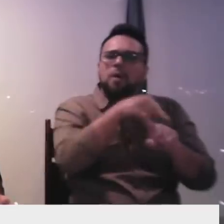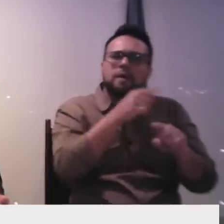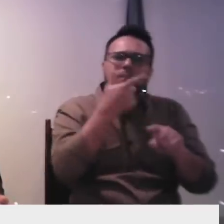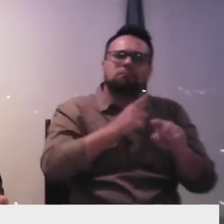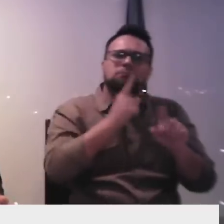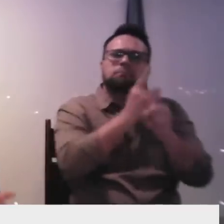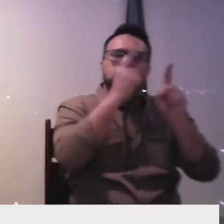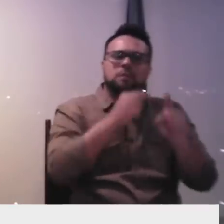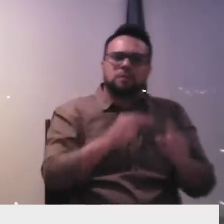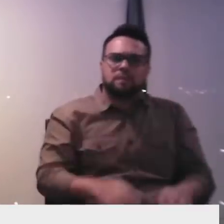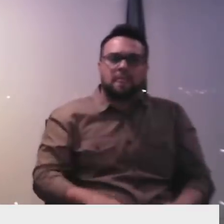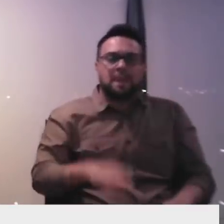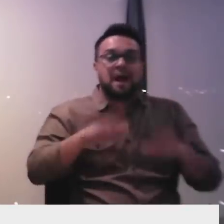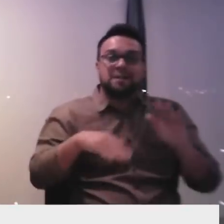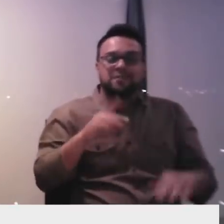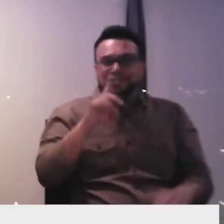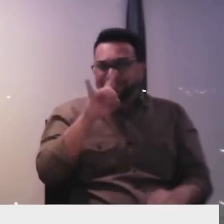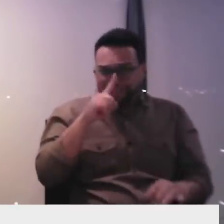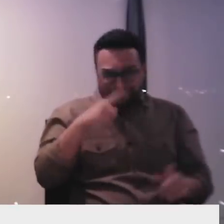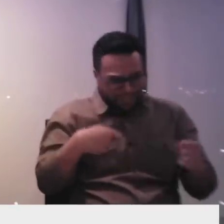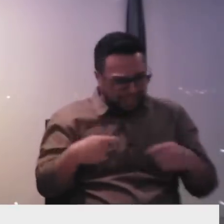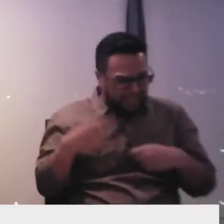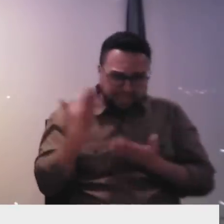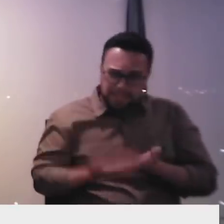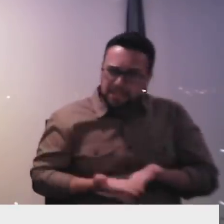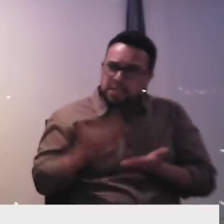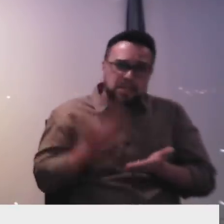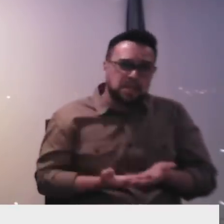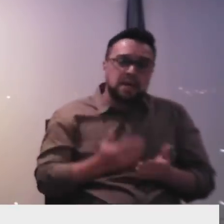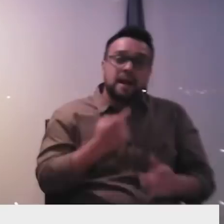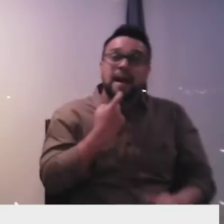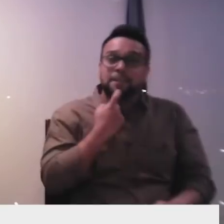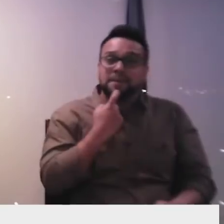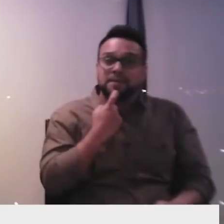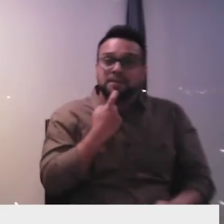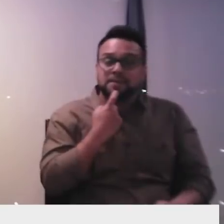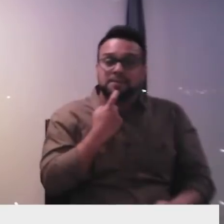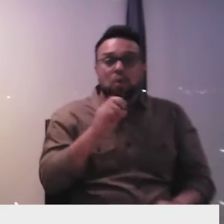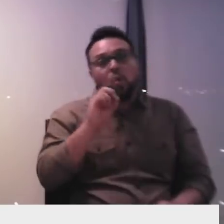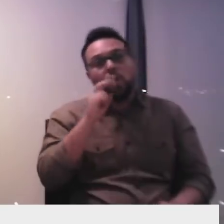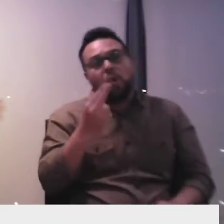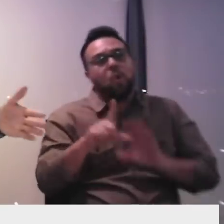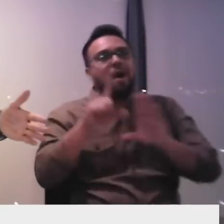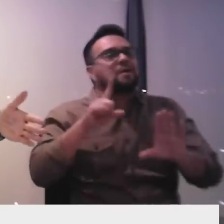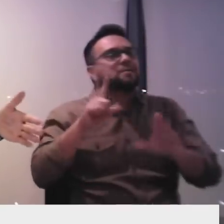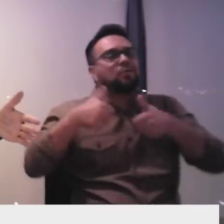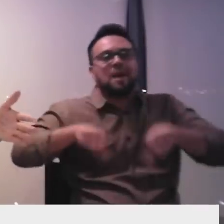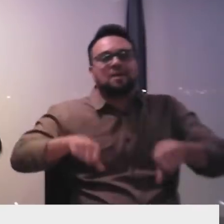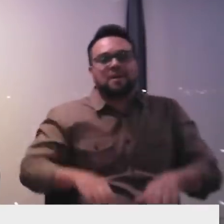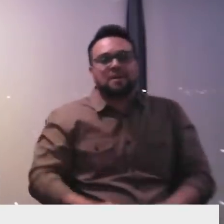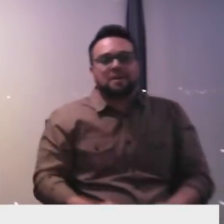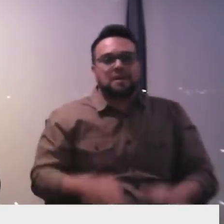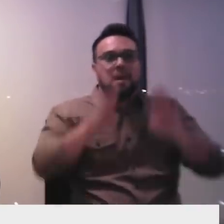fórmula. Às vezes levava dias eu estudando lá em Campinas, ou antes de entrar em Campinas,